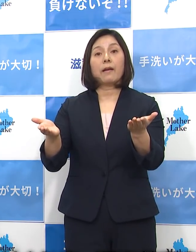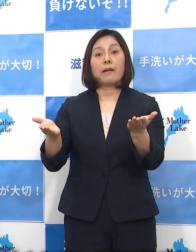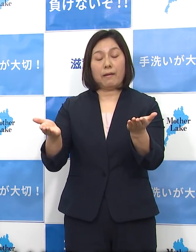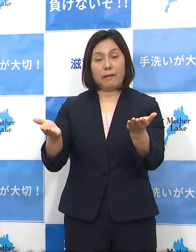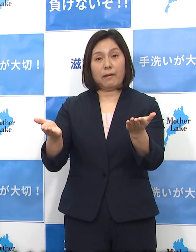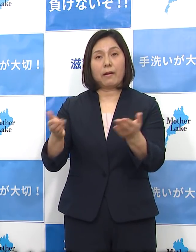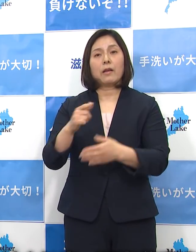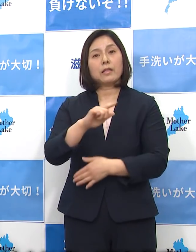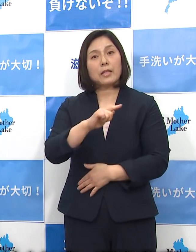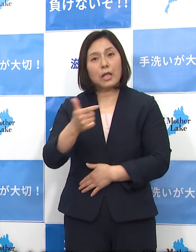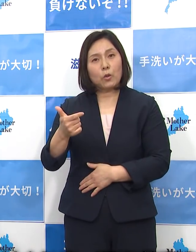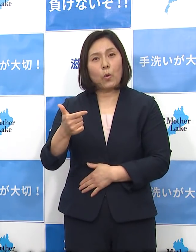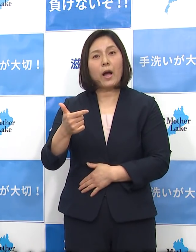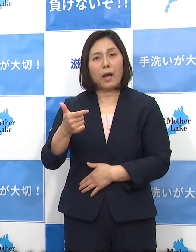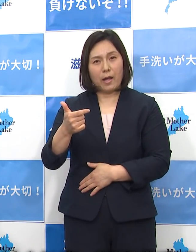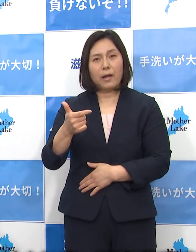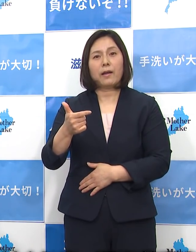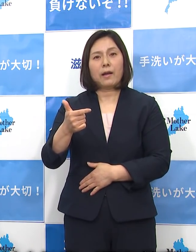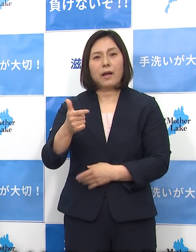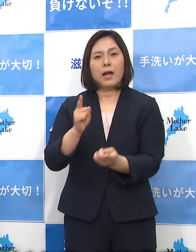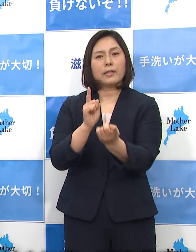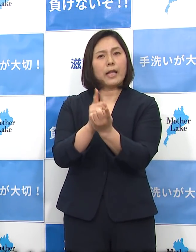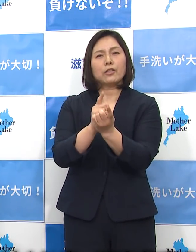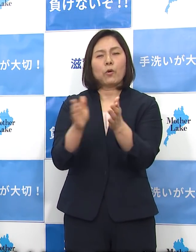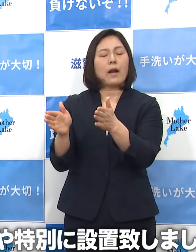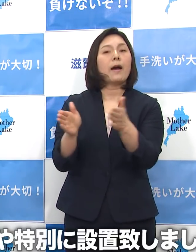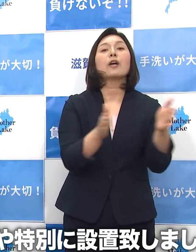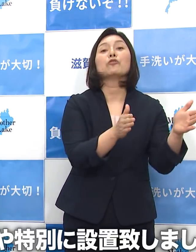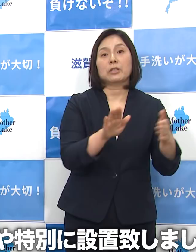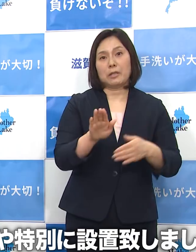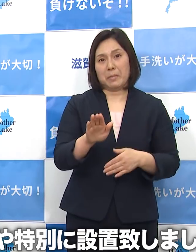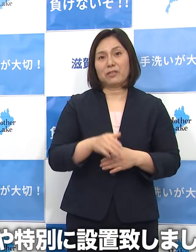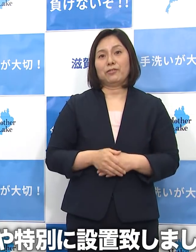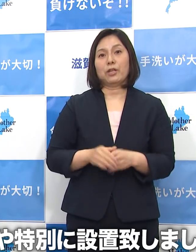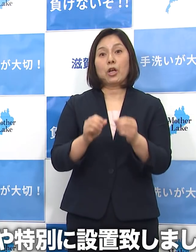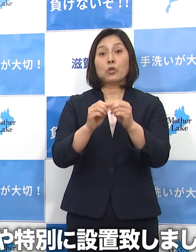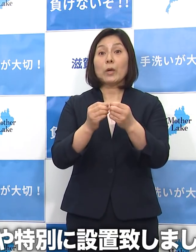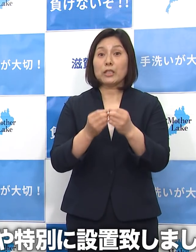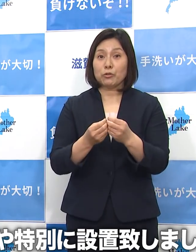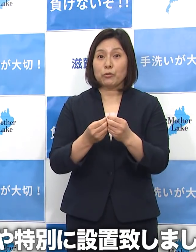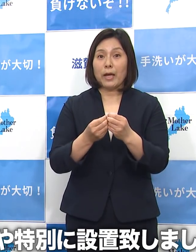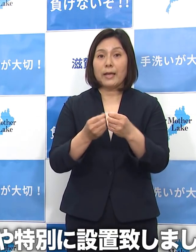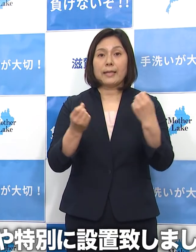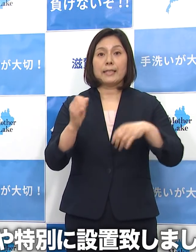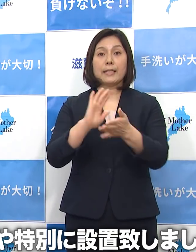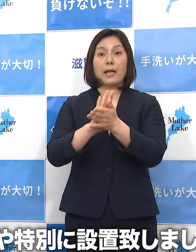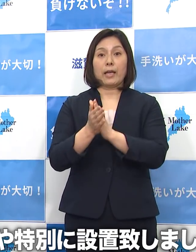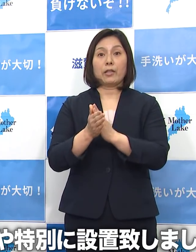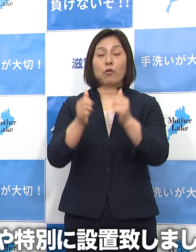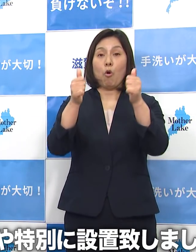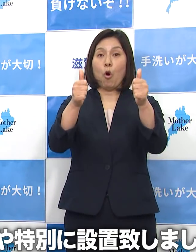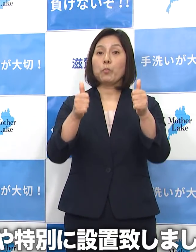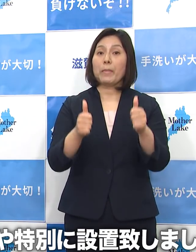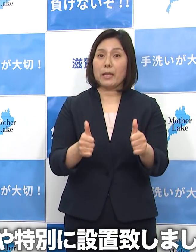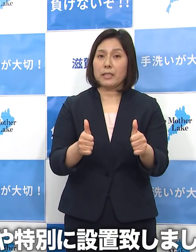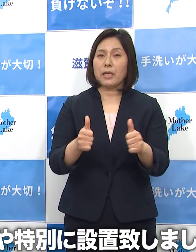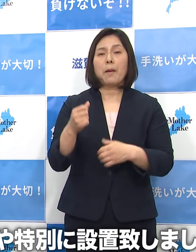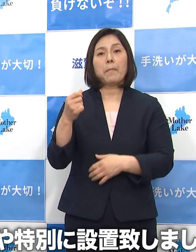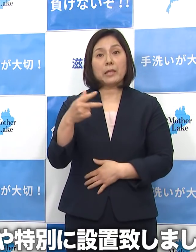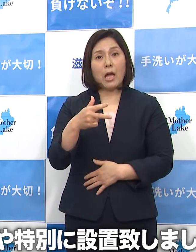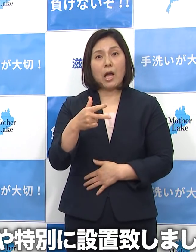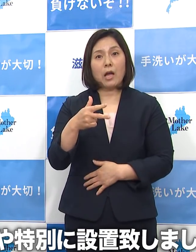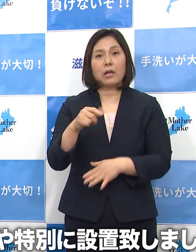などは対象外としています詳しくは県のホームページや